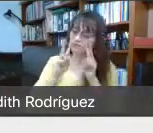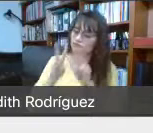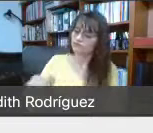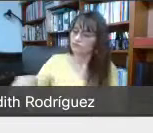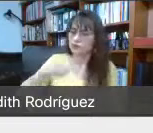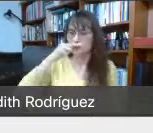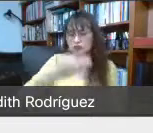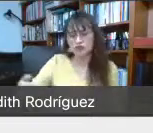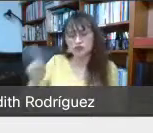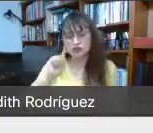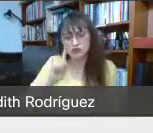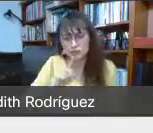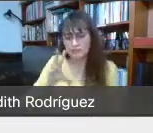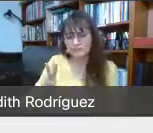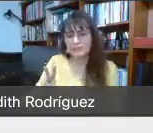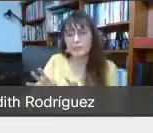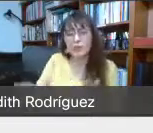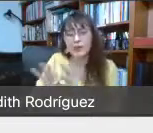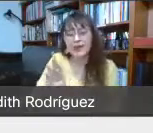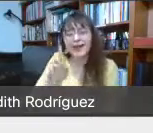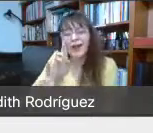es importante que los padres de familia